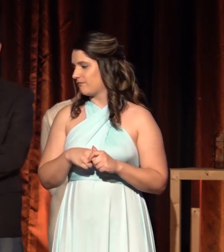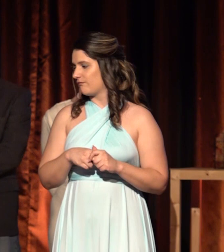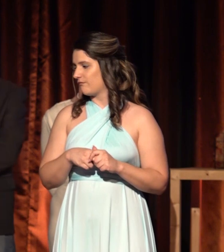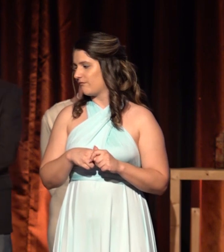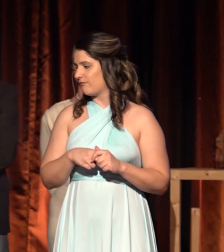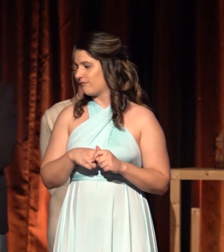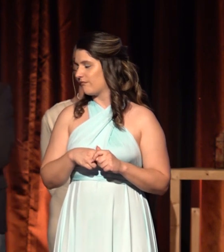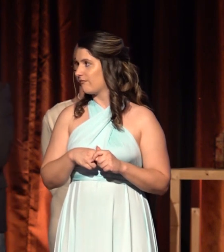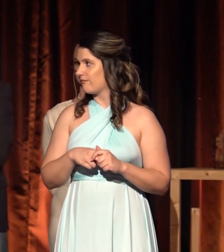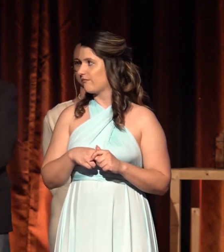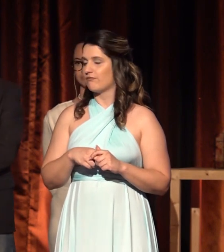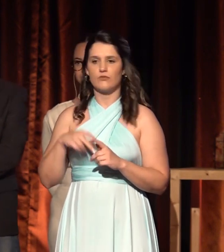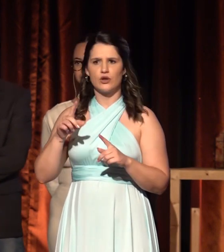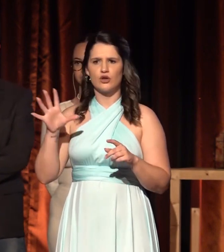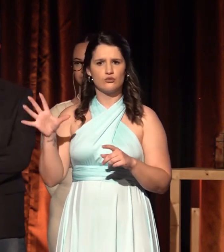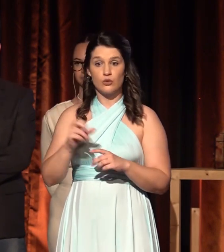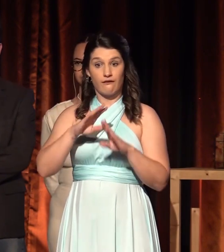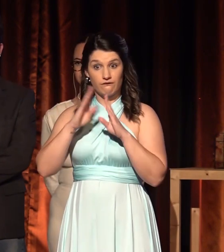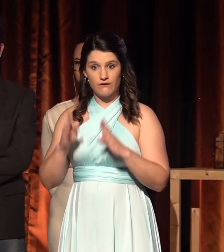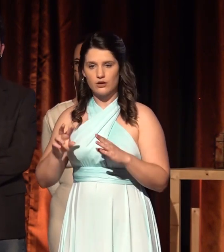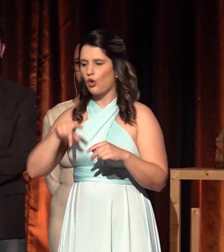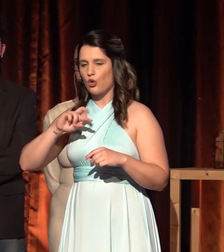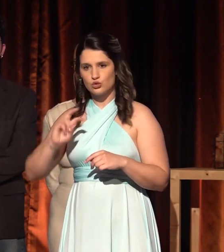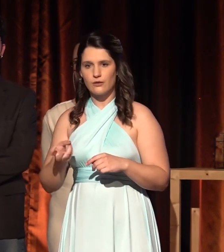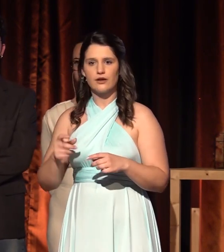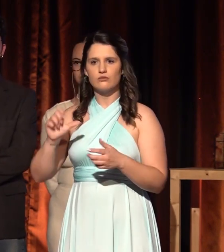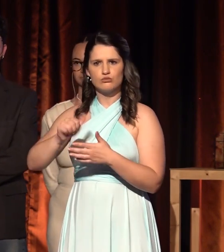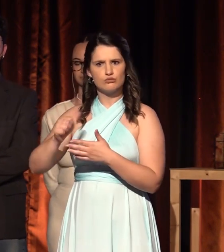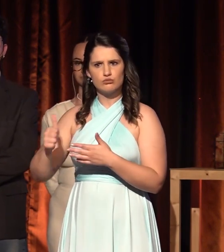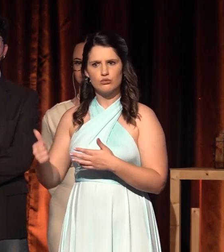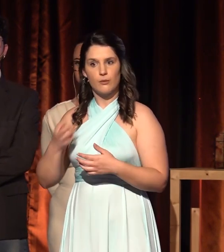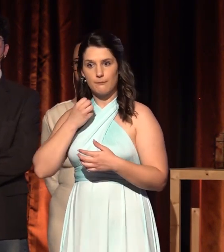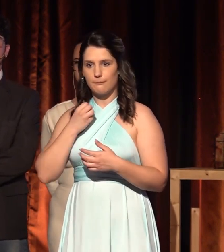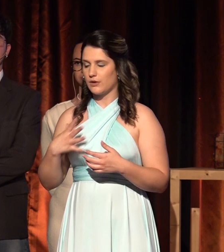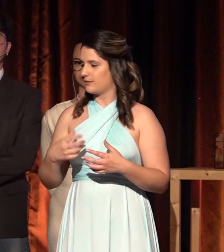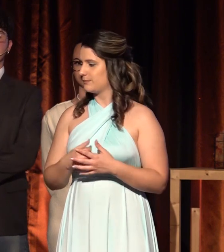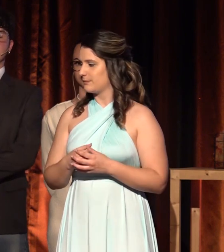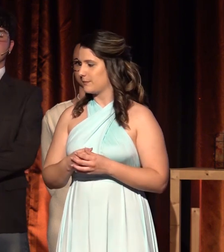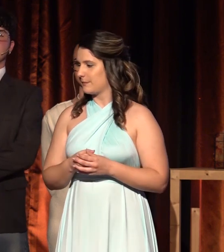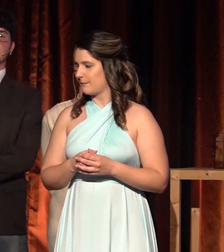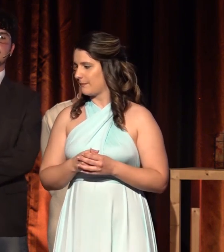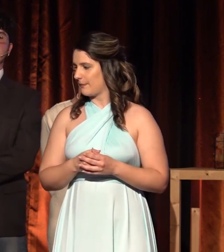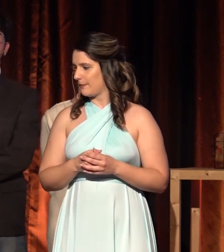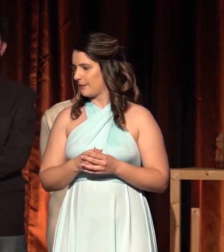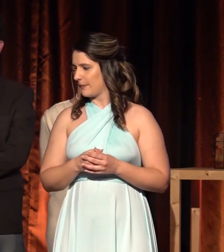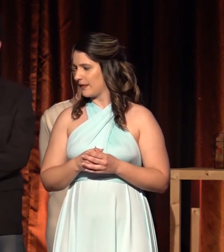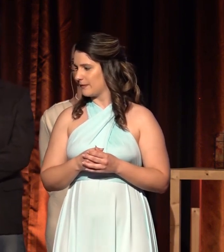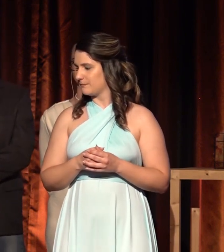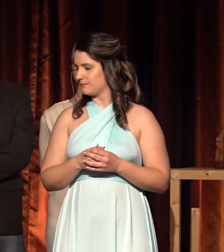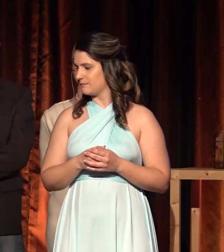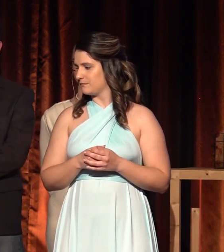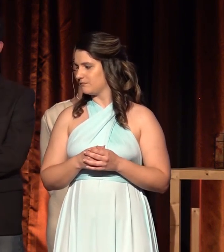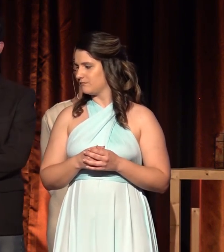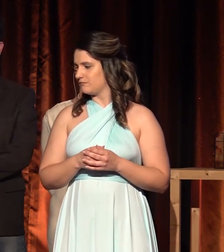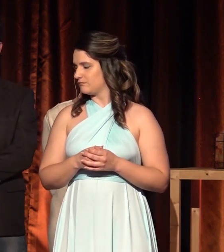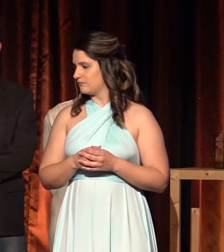i millorant les anteriors, arriben a casa unes notes de 10. Just després, arriba a l'institut el superior de cuina, amb l'oportunitat de fer-ho un